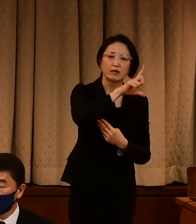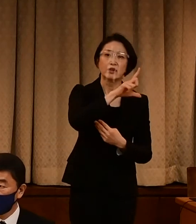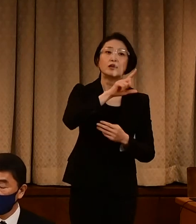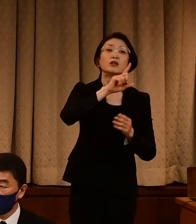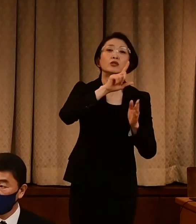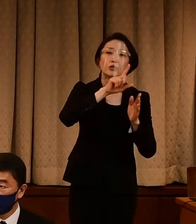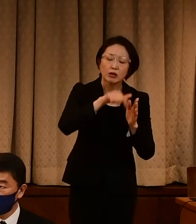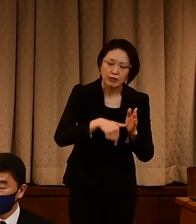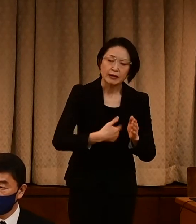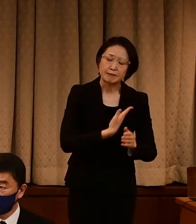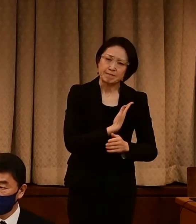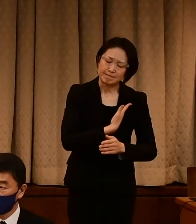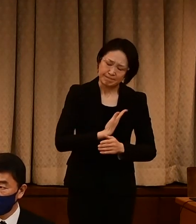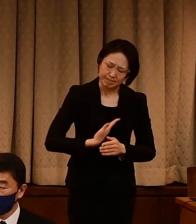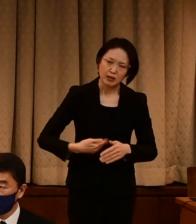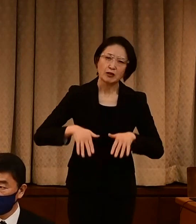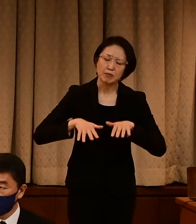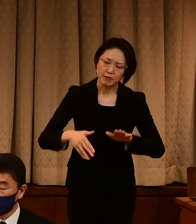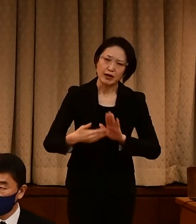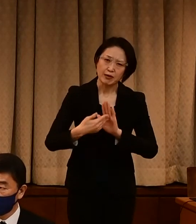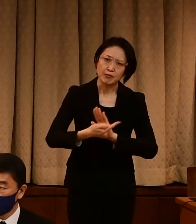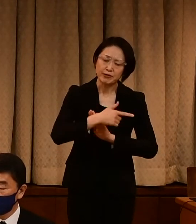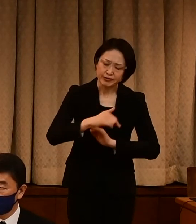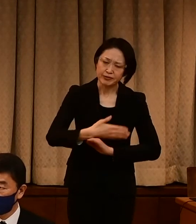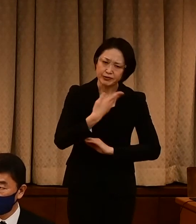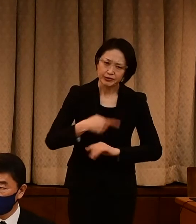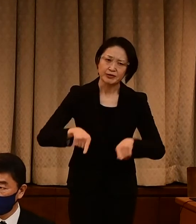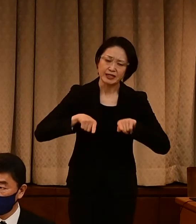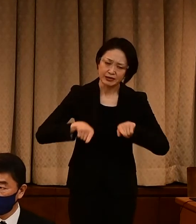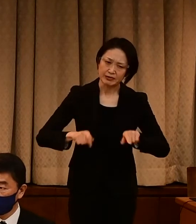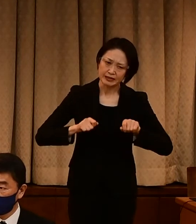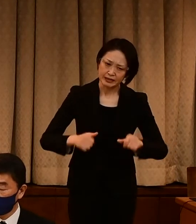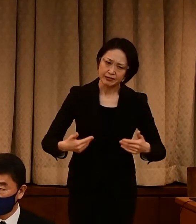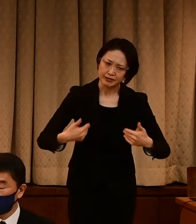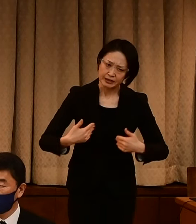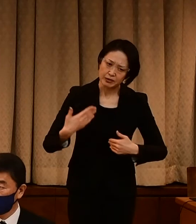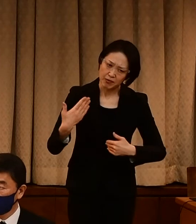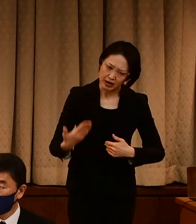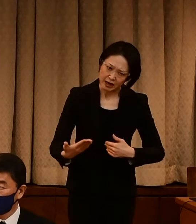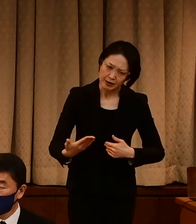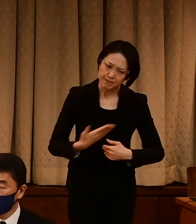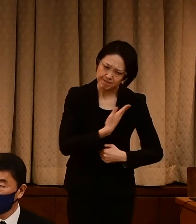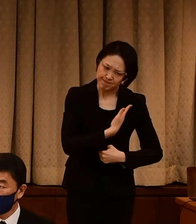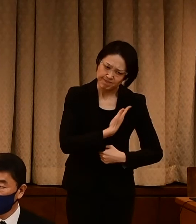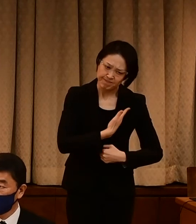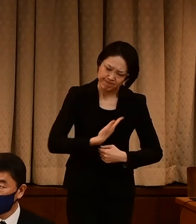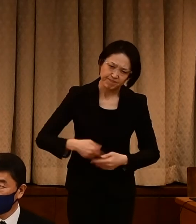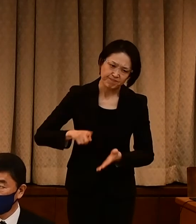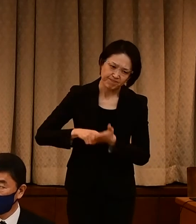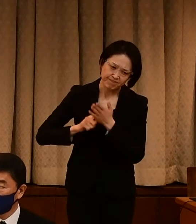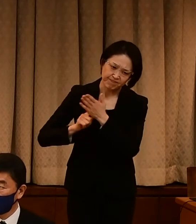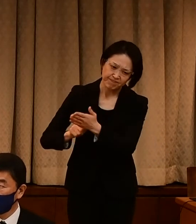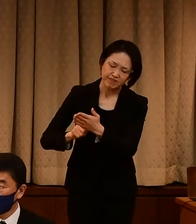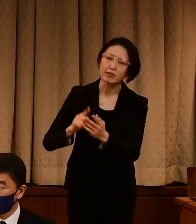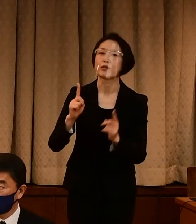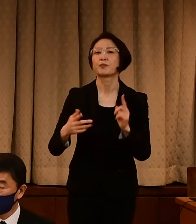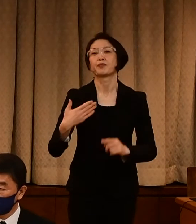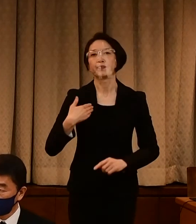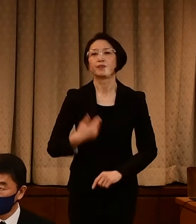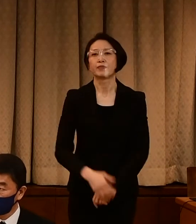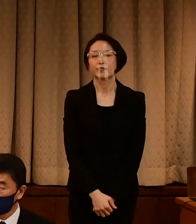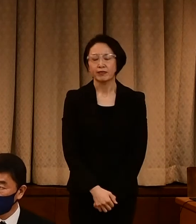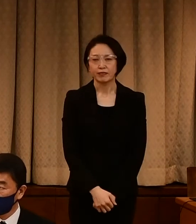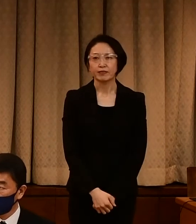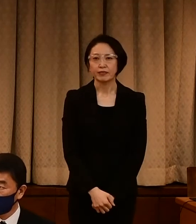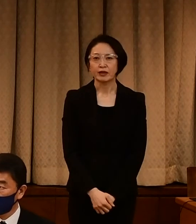にはまん延防止等重点措置に踏み切ることもやむことではないというふうに思っているというふうになります。もう